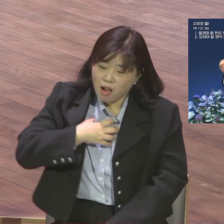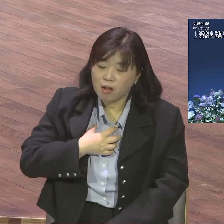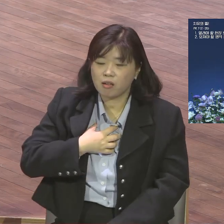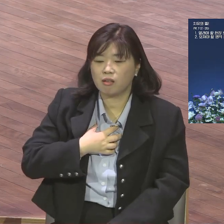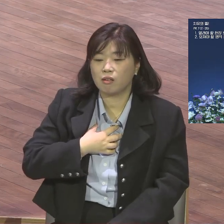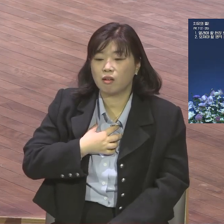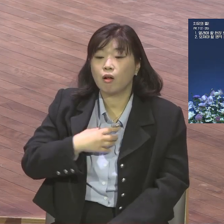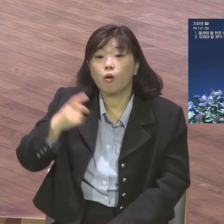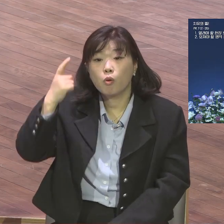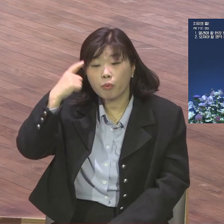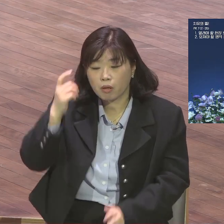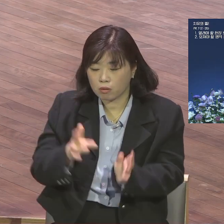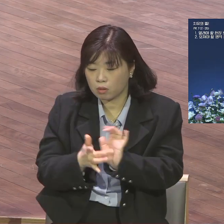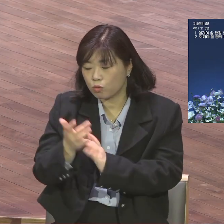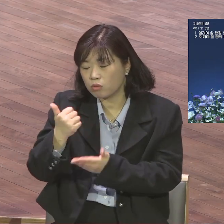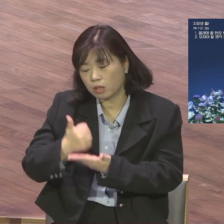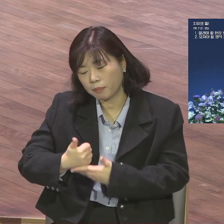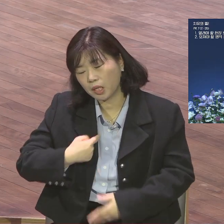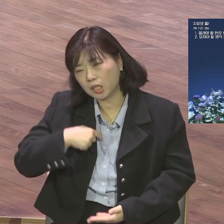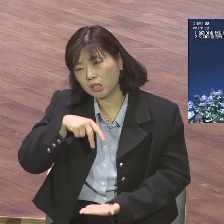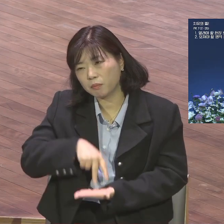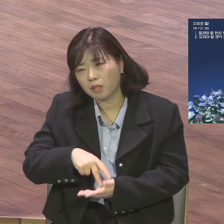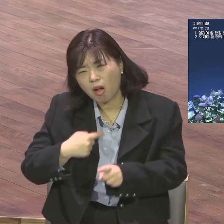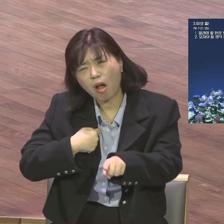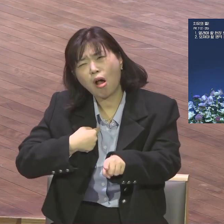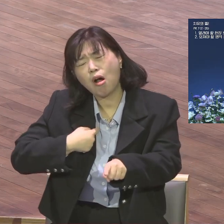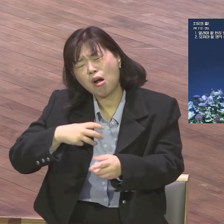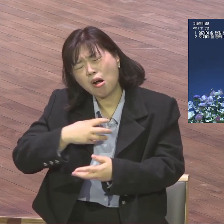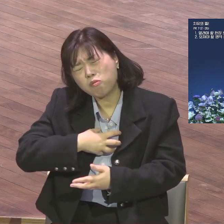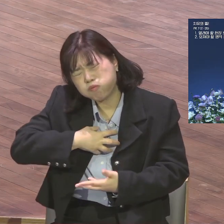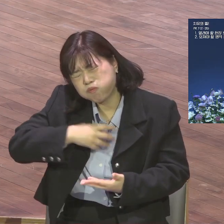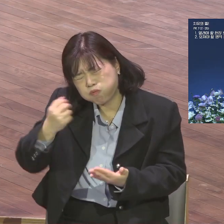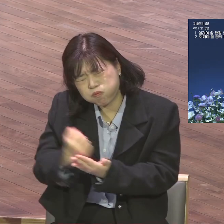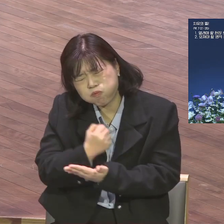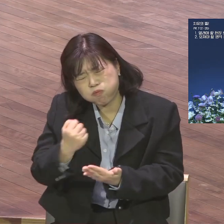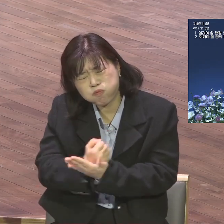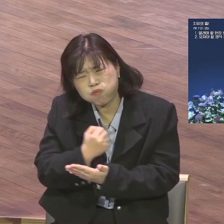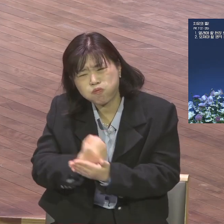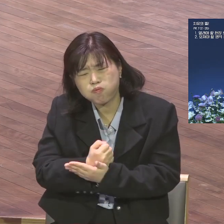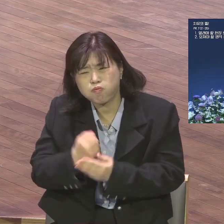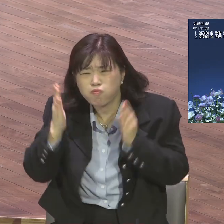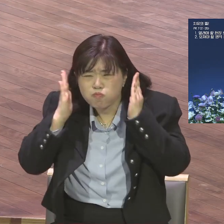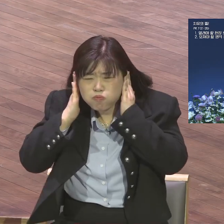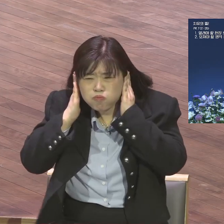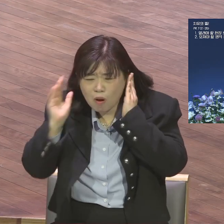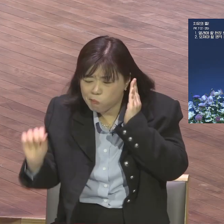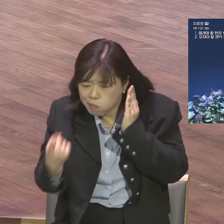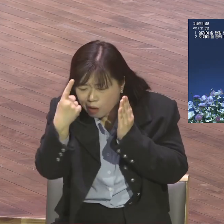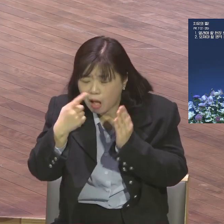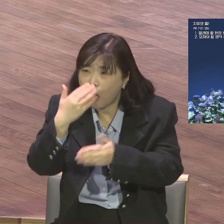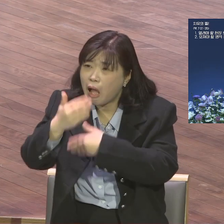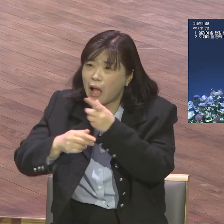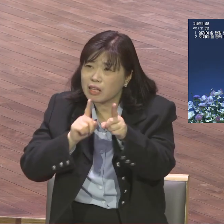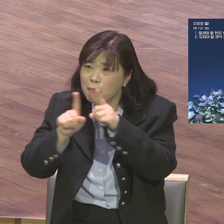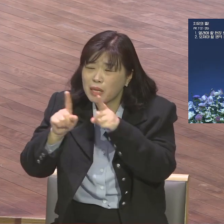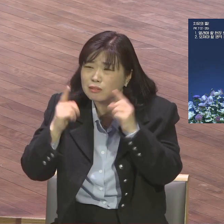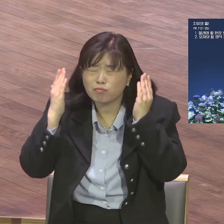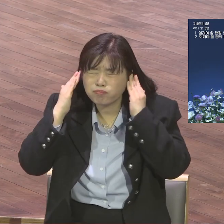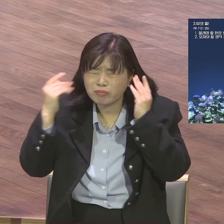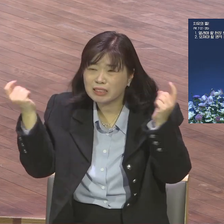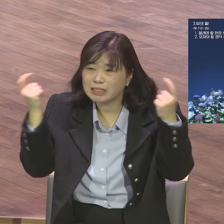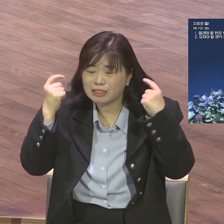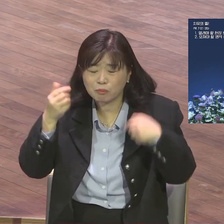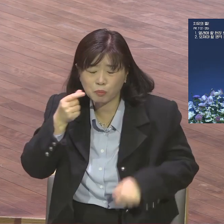하나님의 말씀을 자유롭게 못 듣는 것이 얼마나 안타까운지 이 예수님 말씀을 들어야 구원받는데 이걸 못